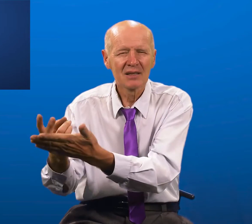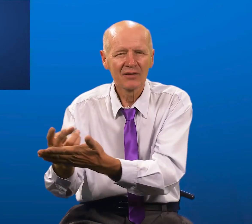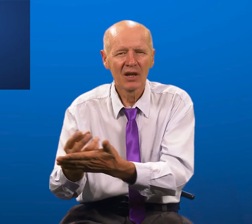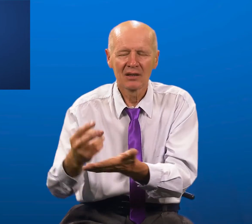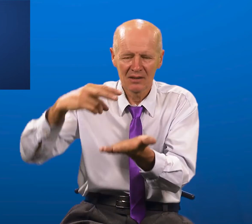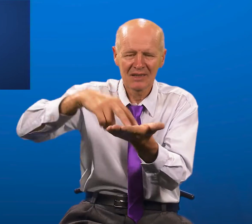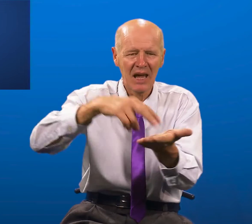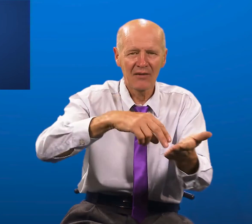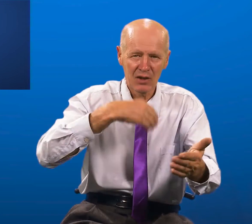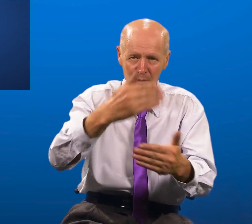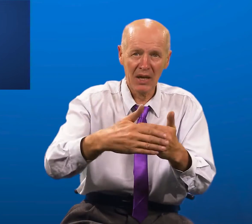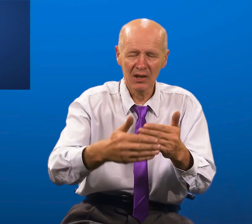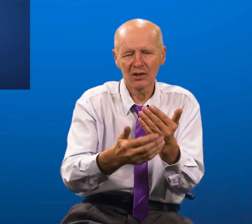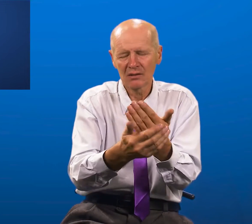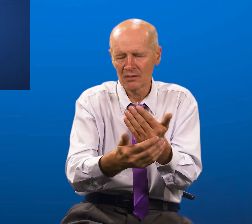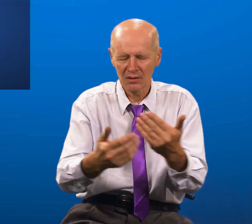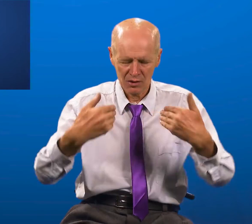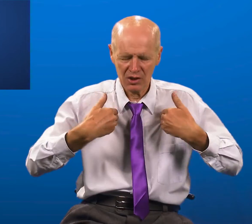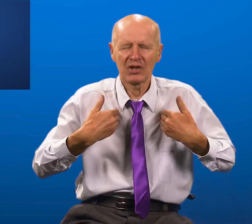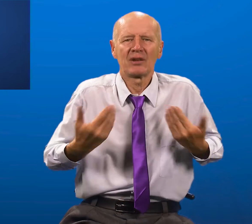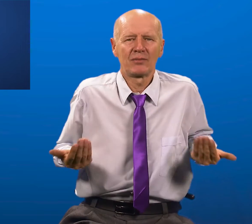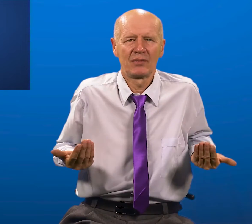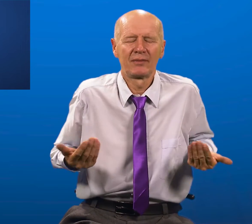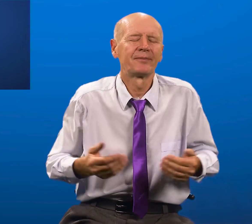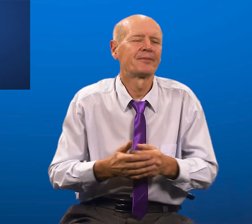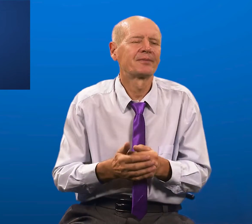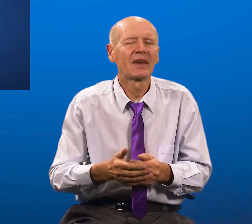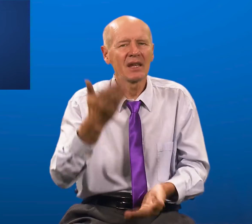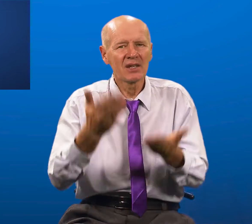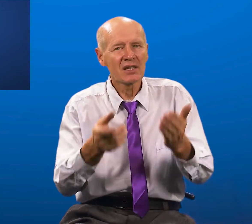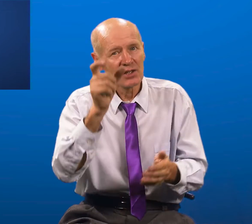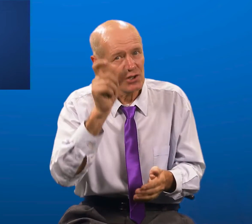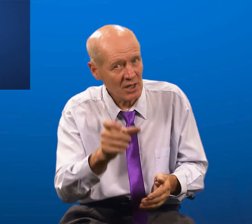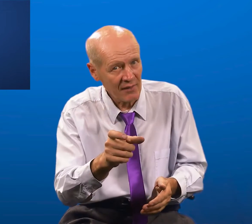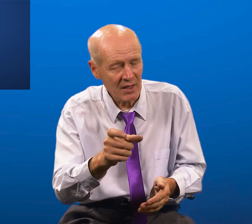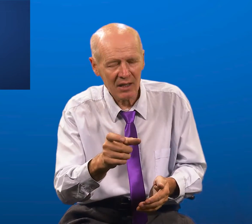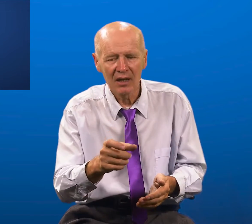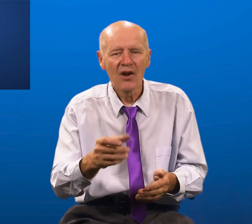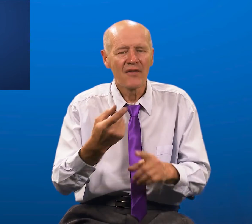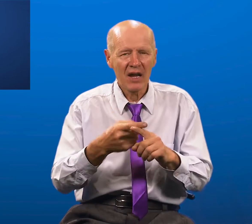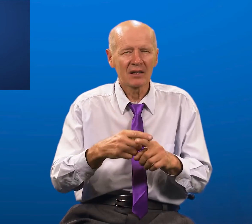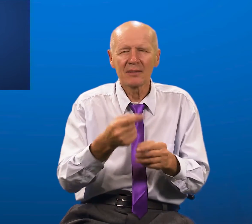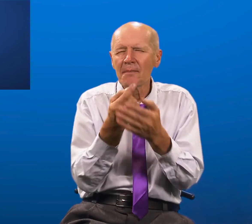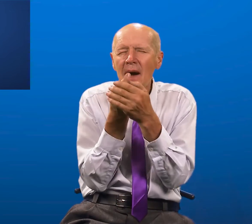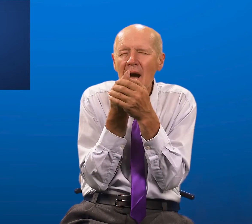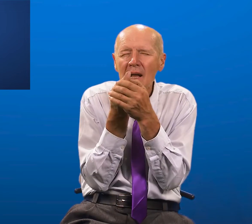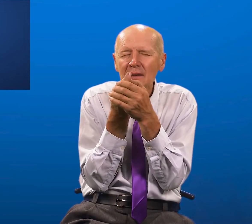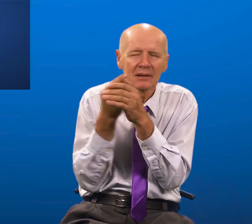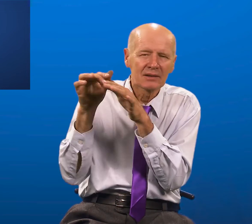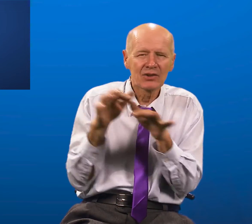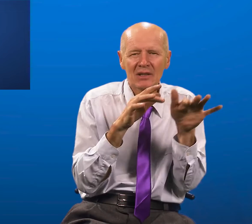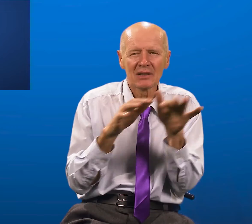И если действительно человек будет непосредственно в этих малых